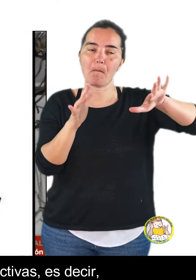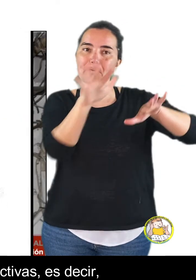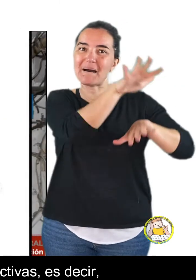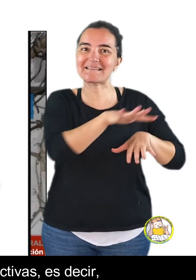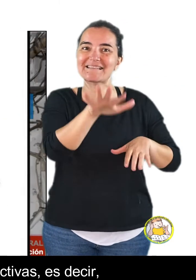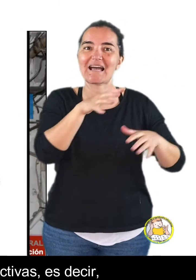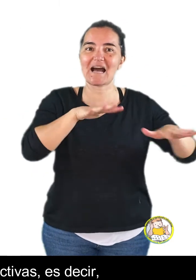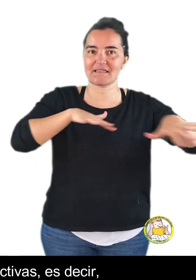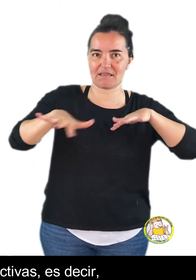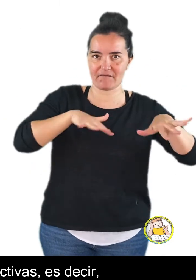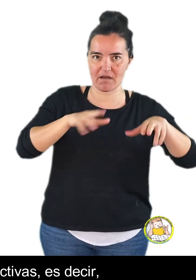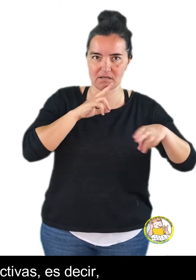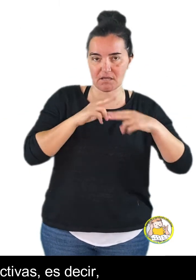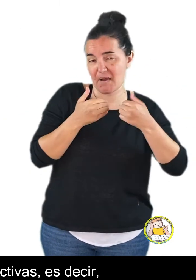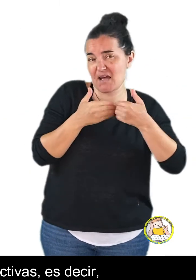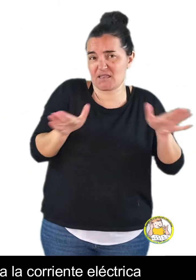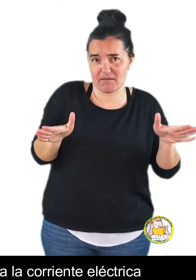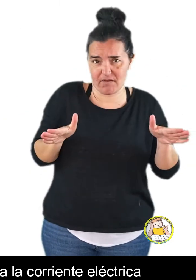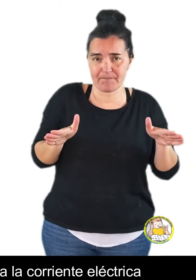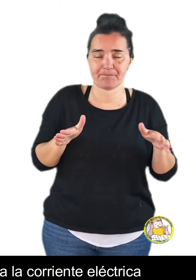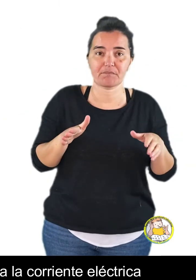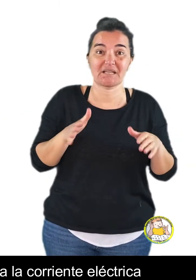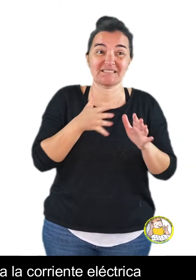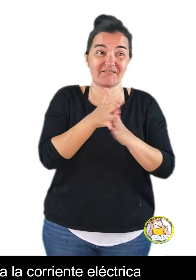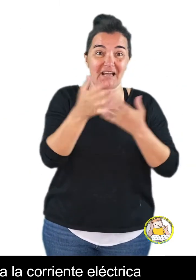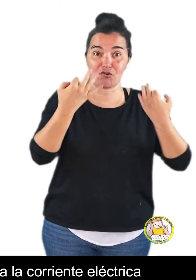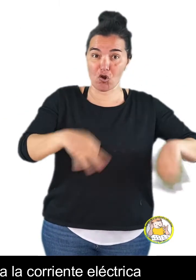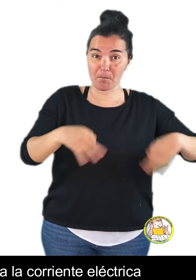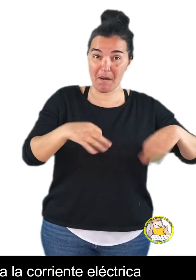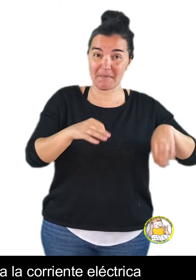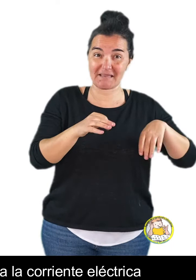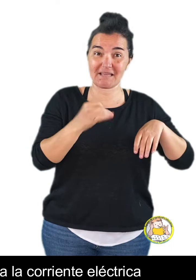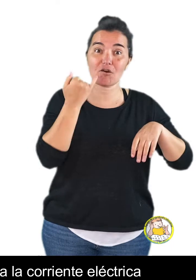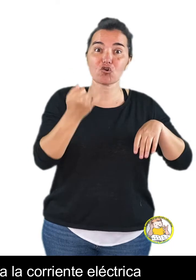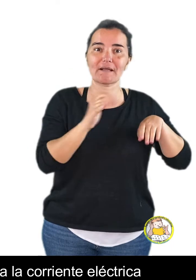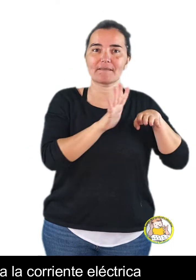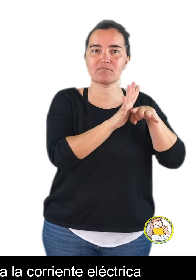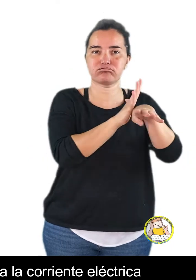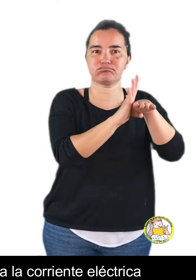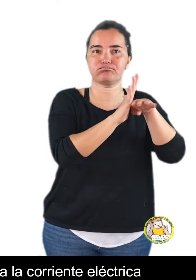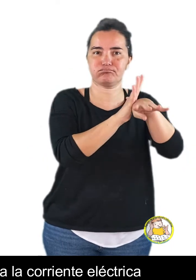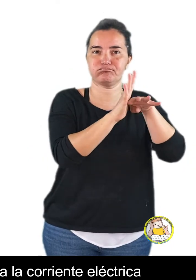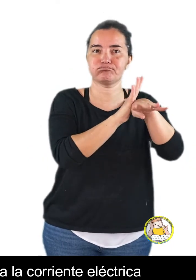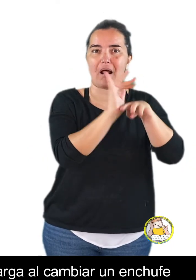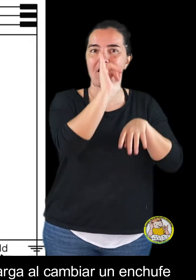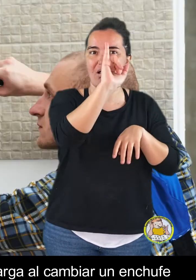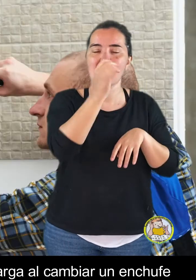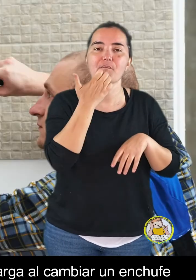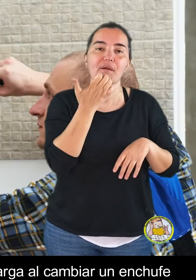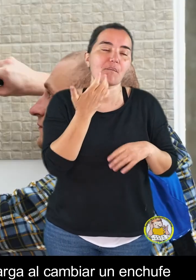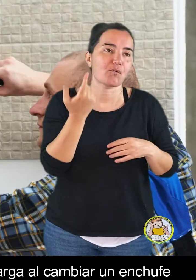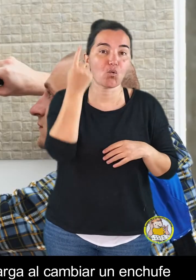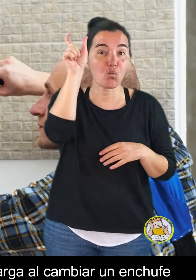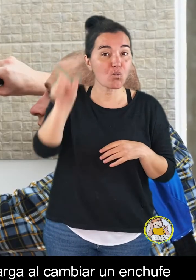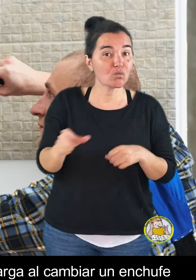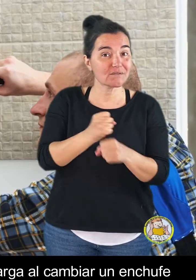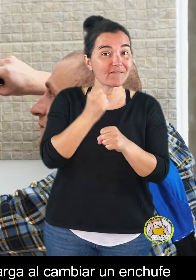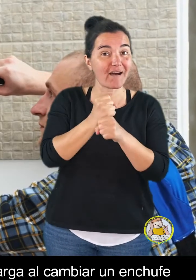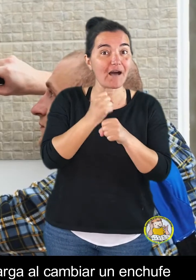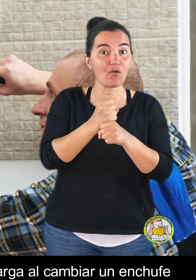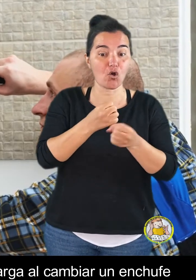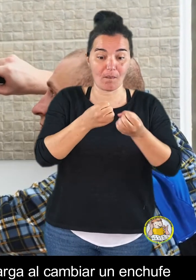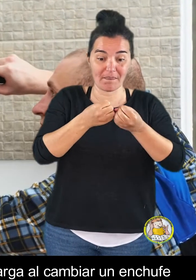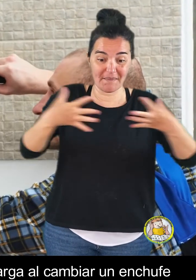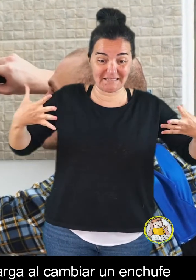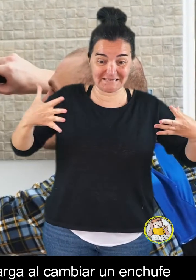con partes activas, es decir, con partes por donde normalmente circula la corriente eléctrica. Por ejemplo, un trabajador